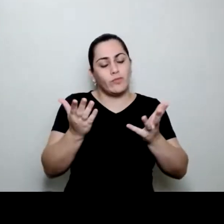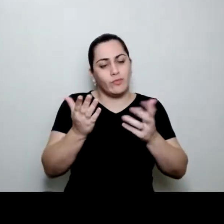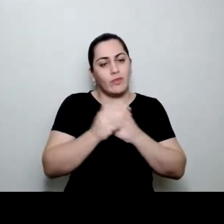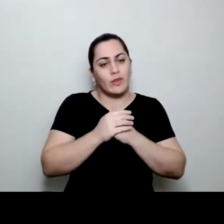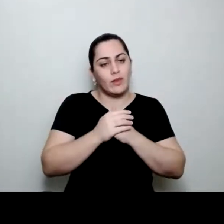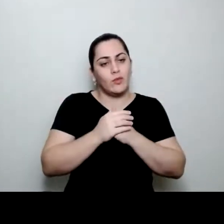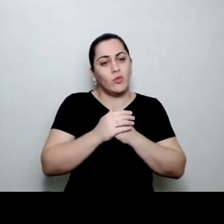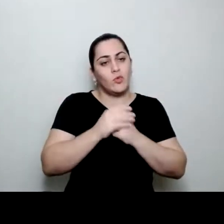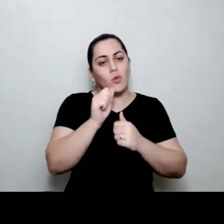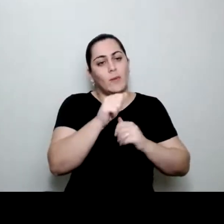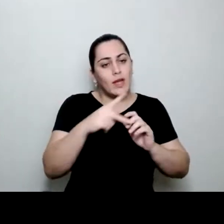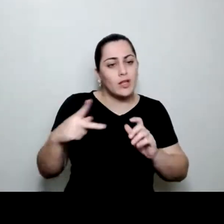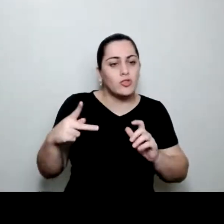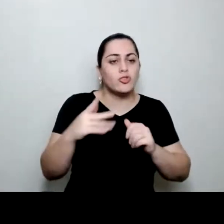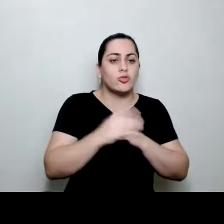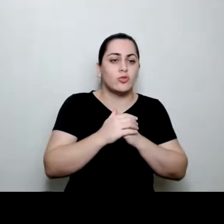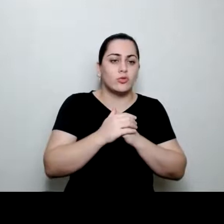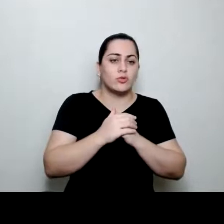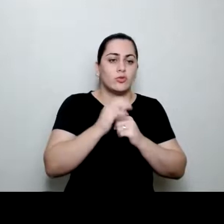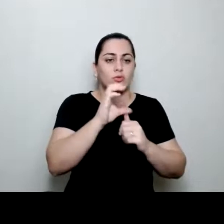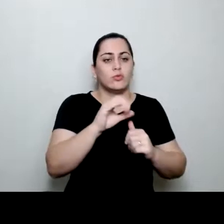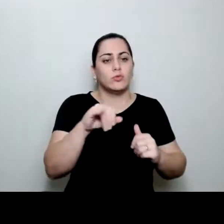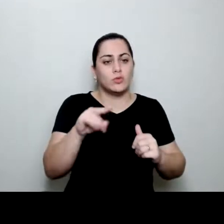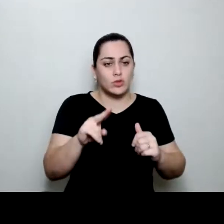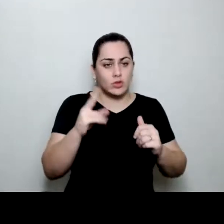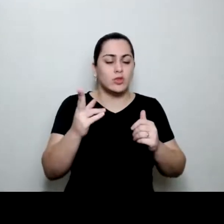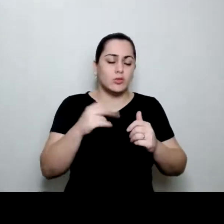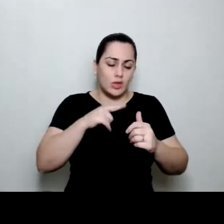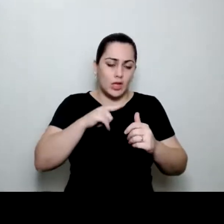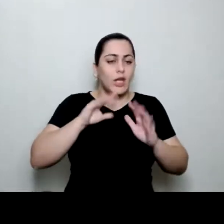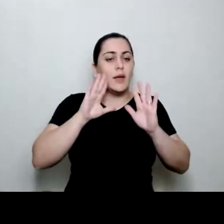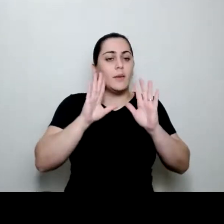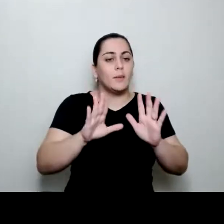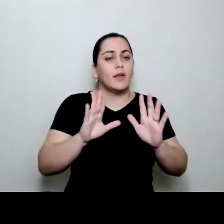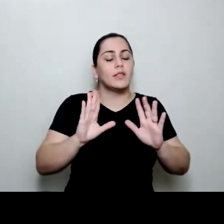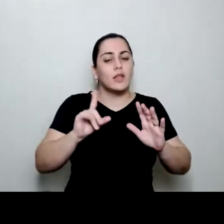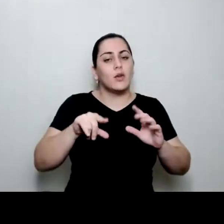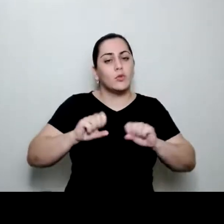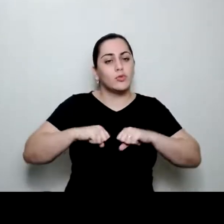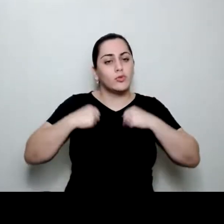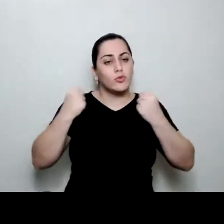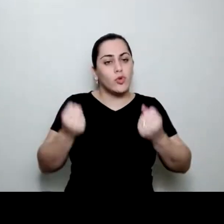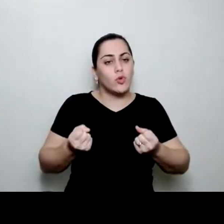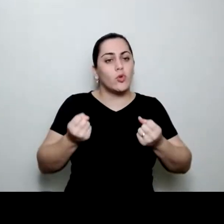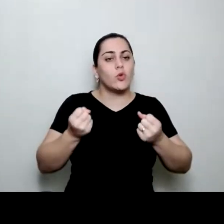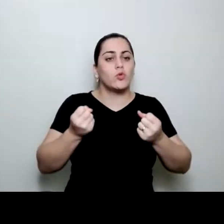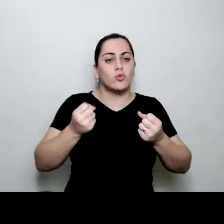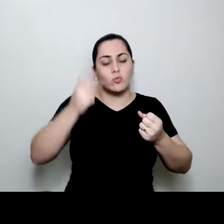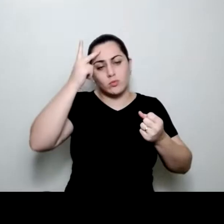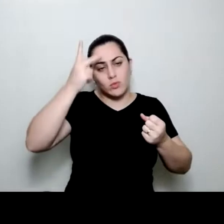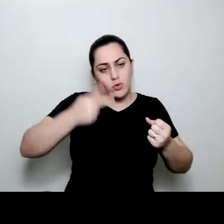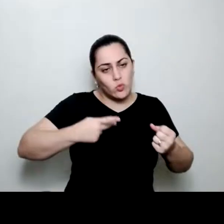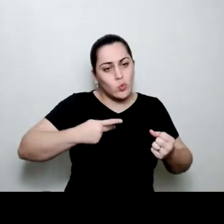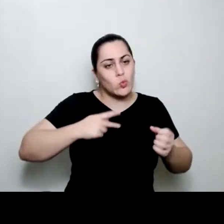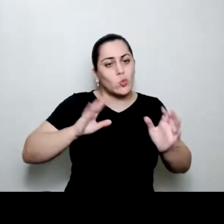os aplicativos do CIL oferecem, mas é um esforço pessoal também, que